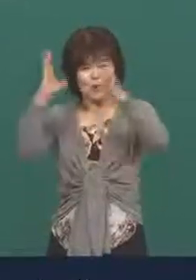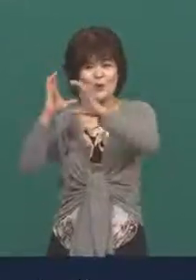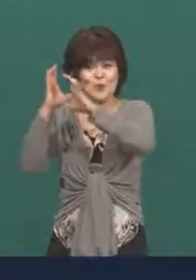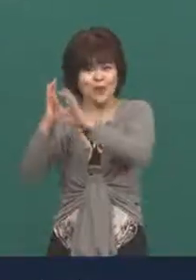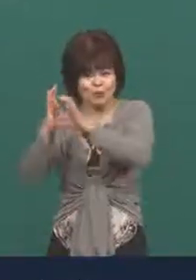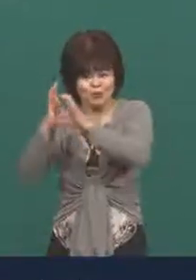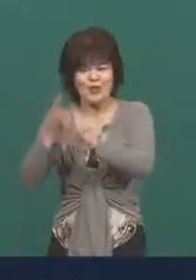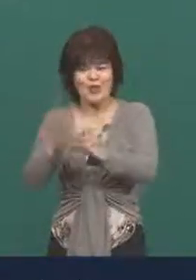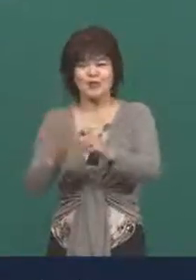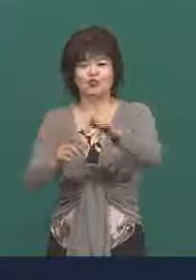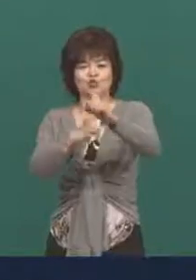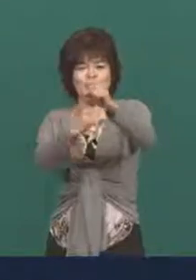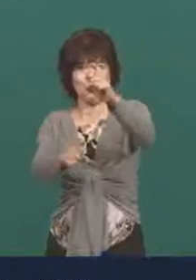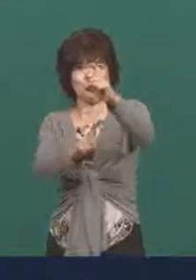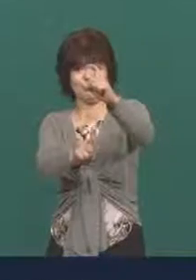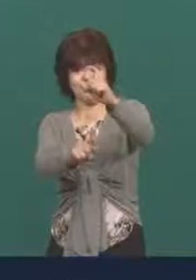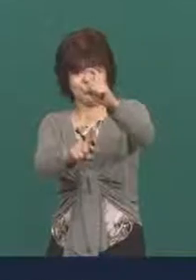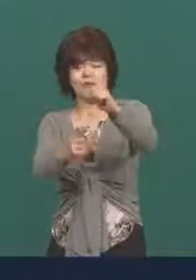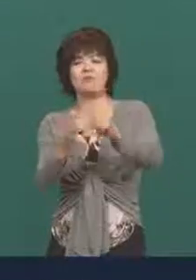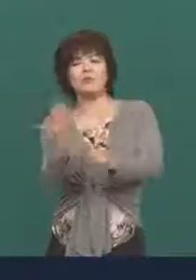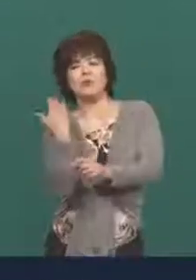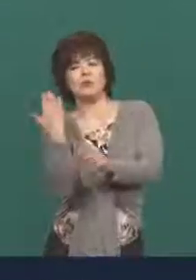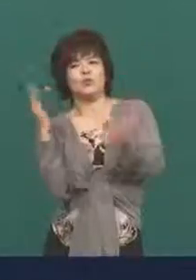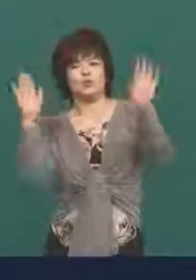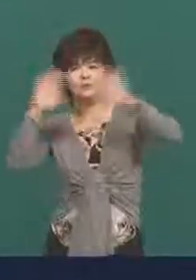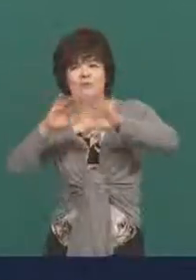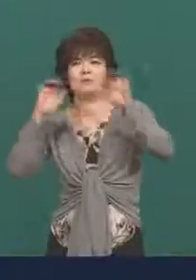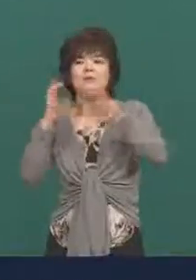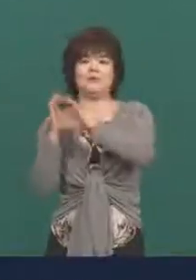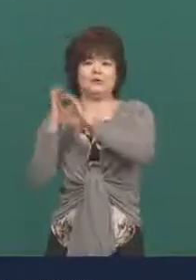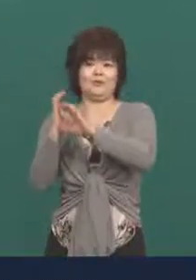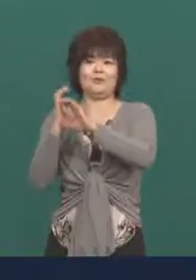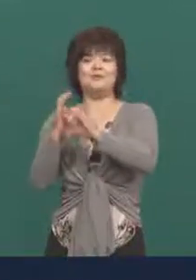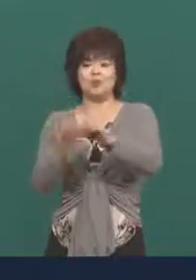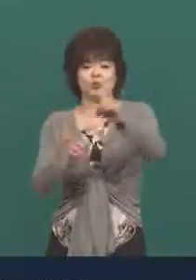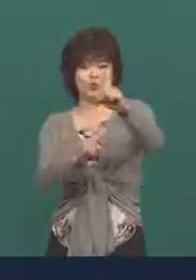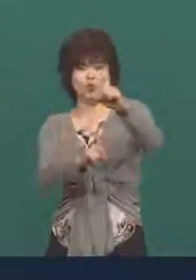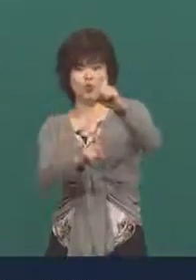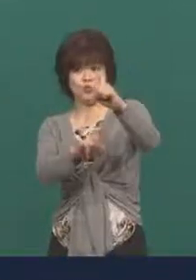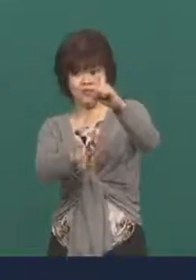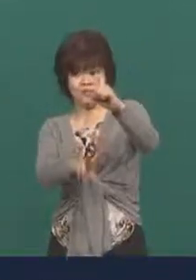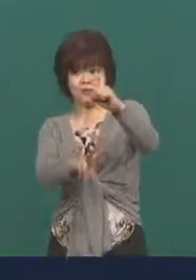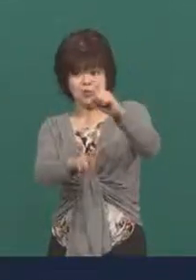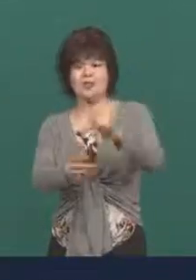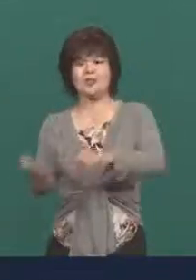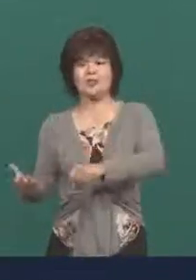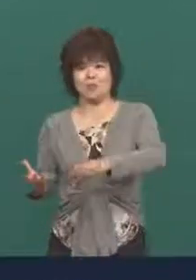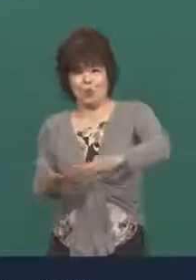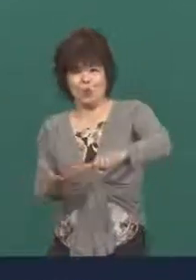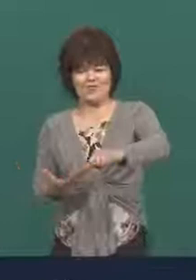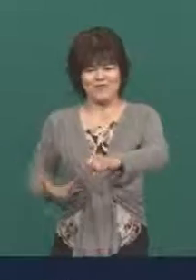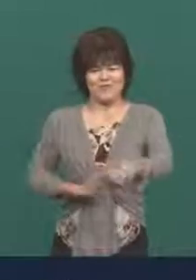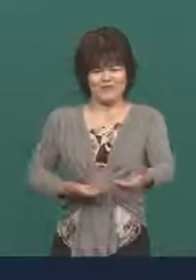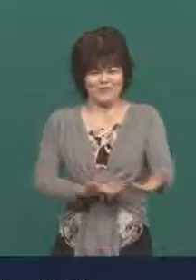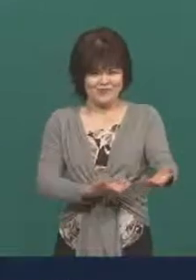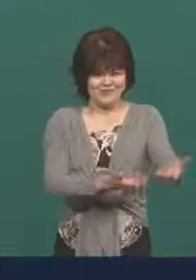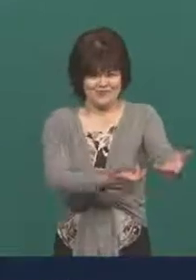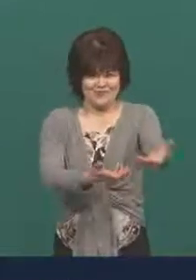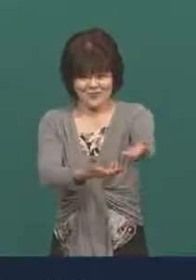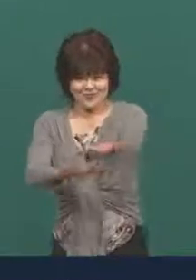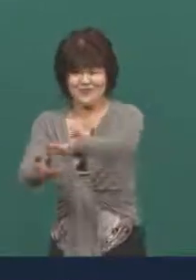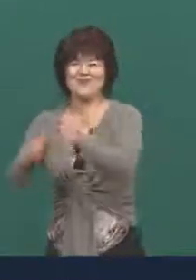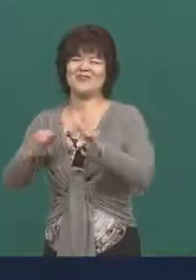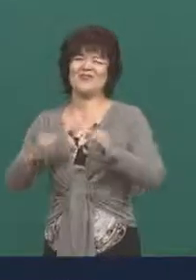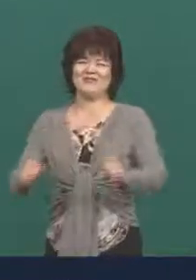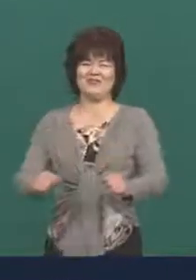今年の大津祭りは10月11日に宵宮が、12日には曳山巡行が